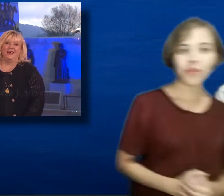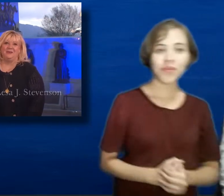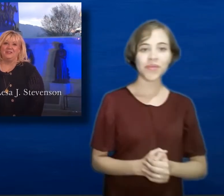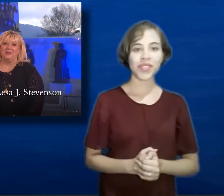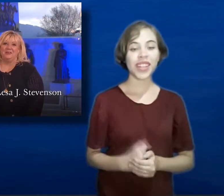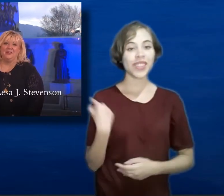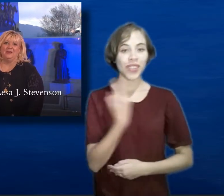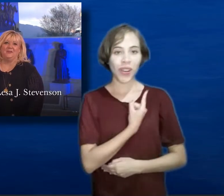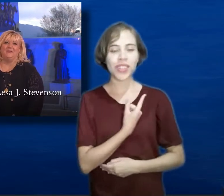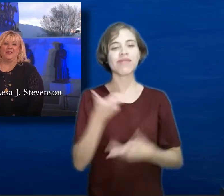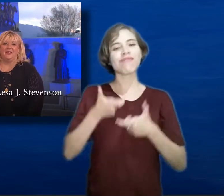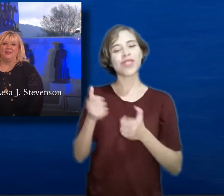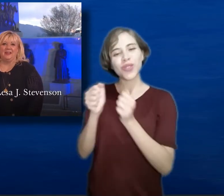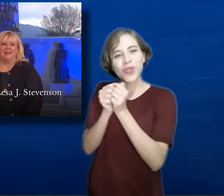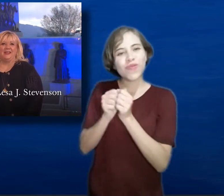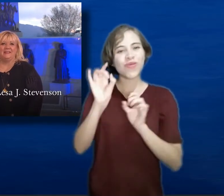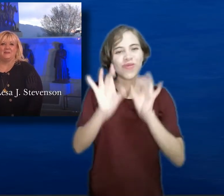apoiamos.